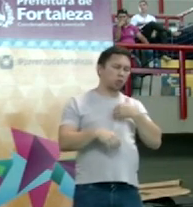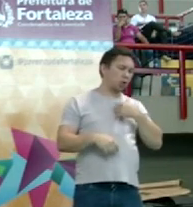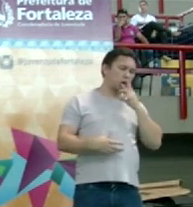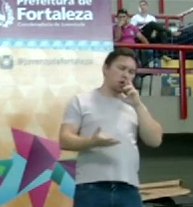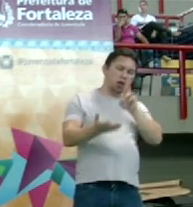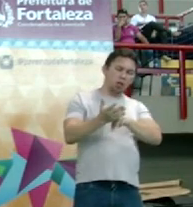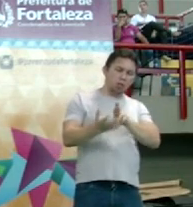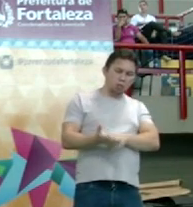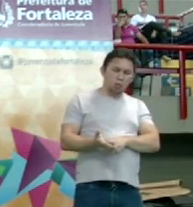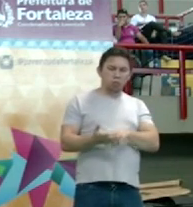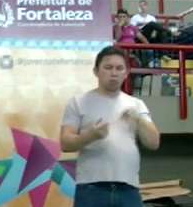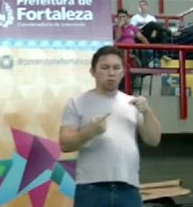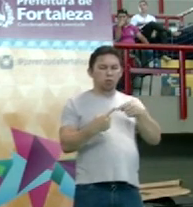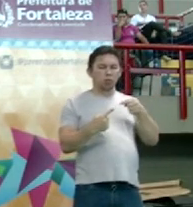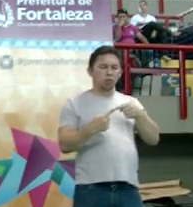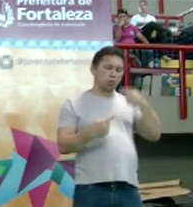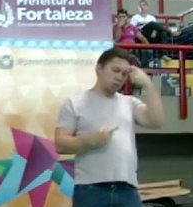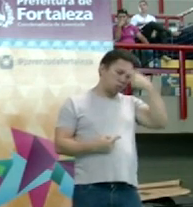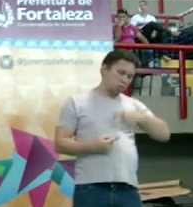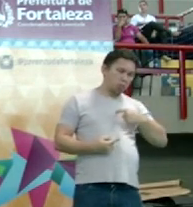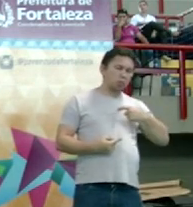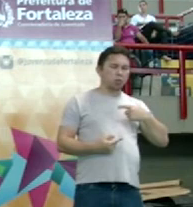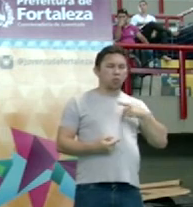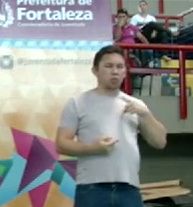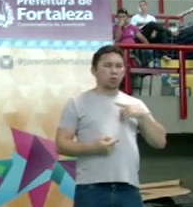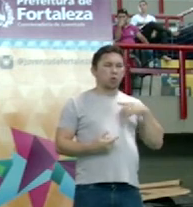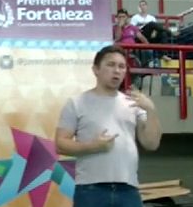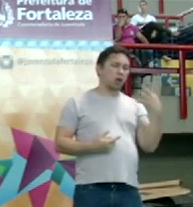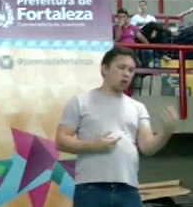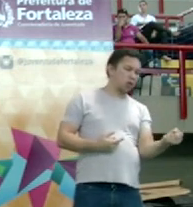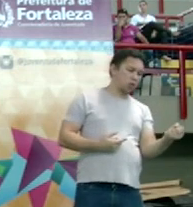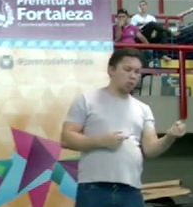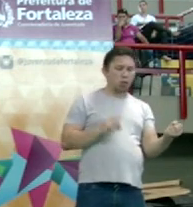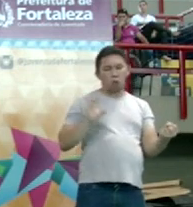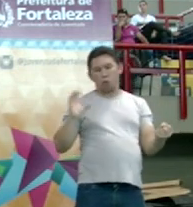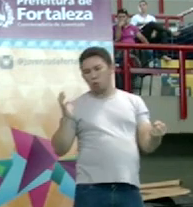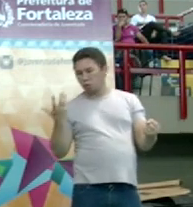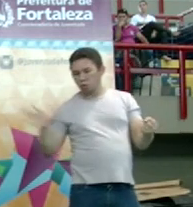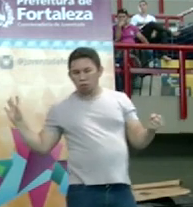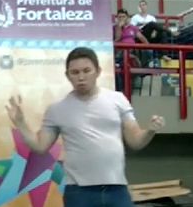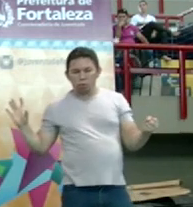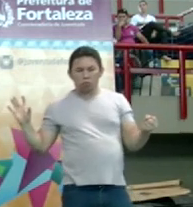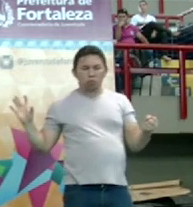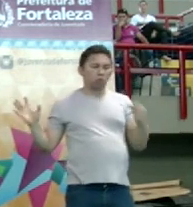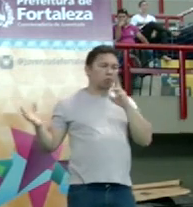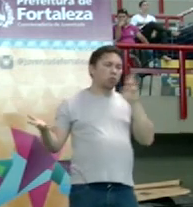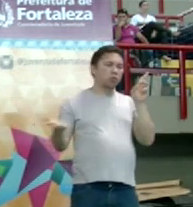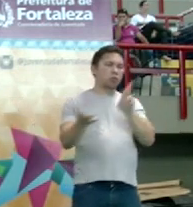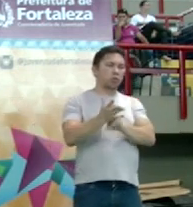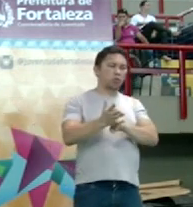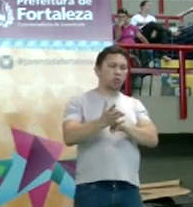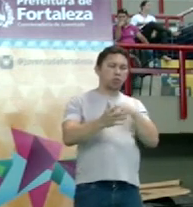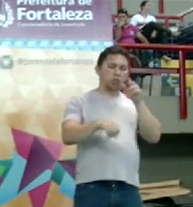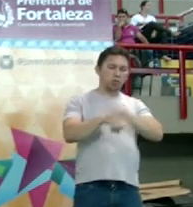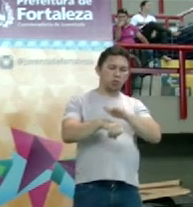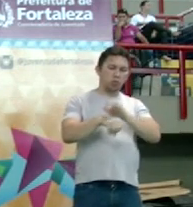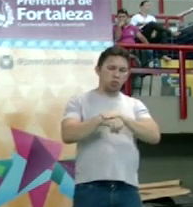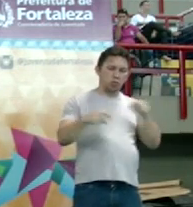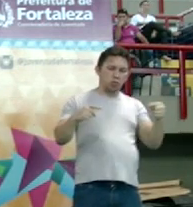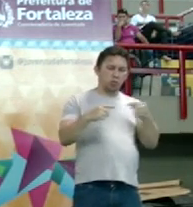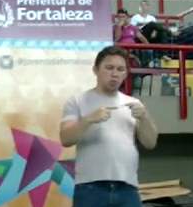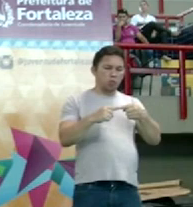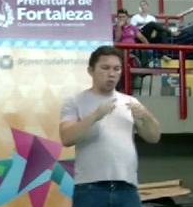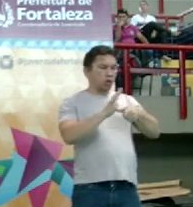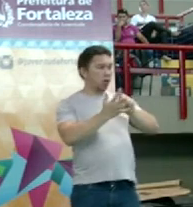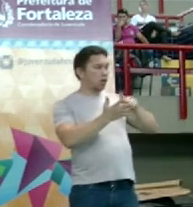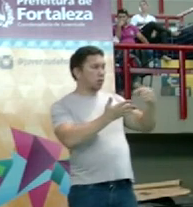perguntas, deve-se assumir um posicionamento favorável ou contrário, respondendo à pergunta da dialética que o